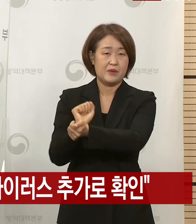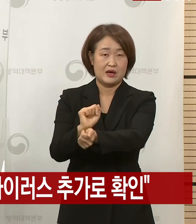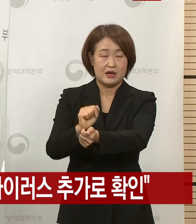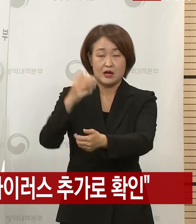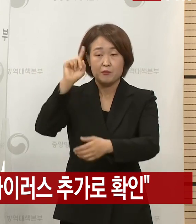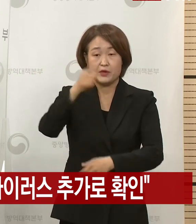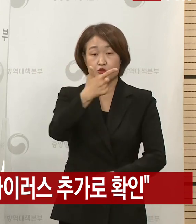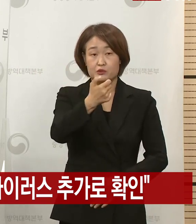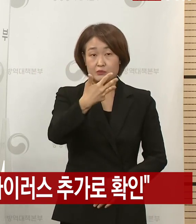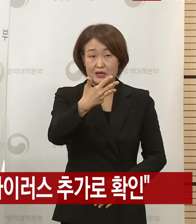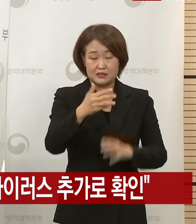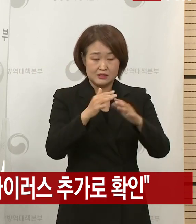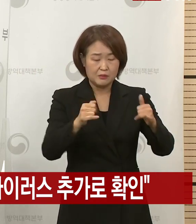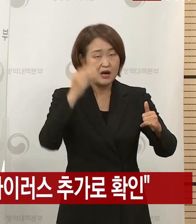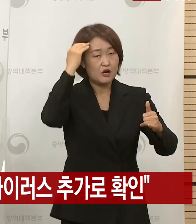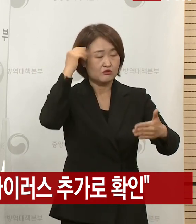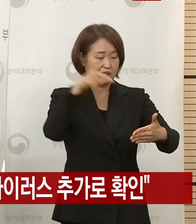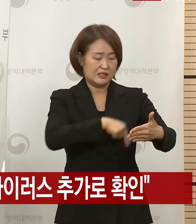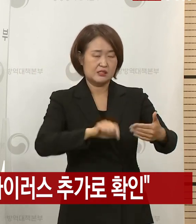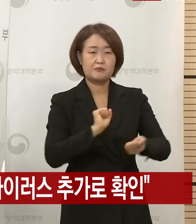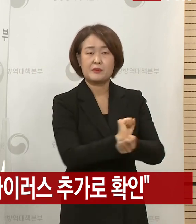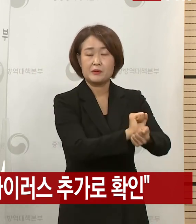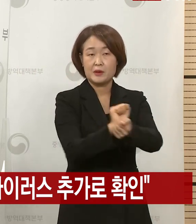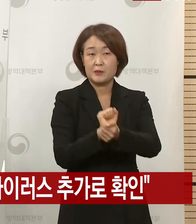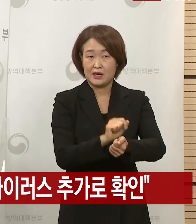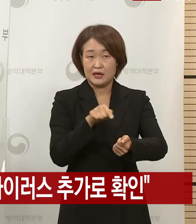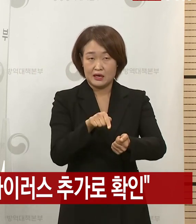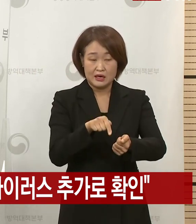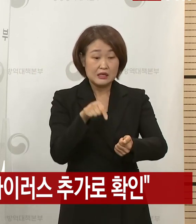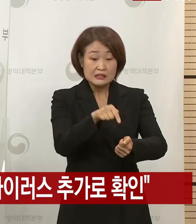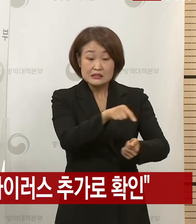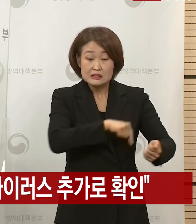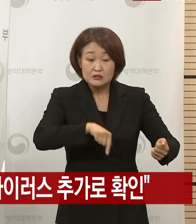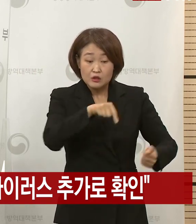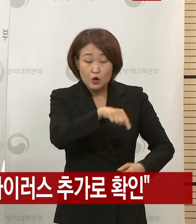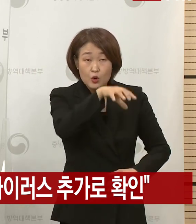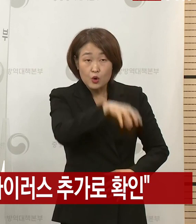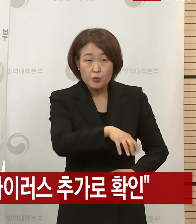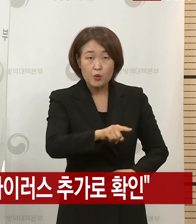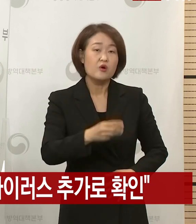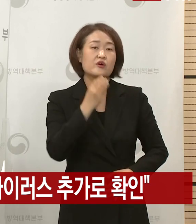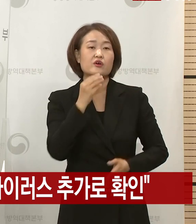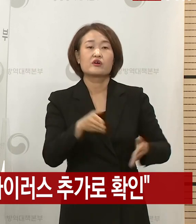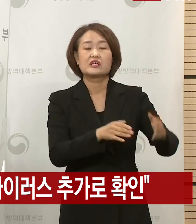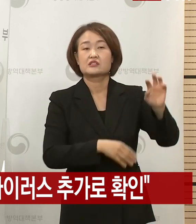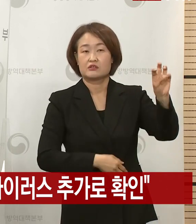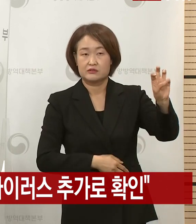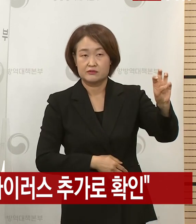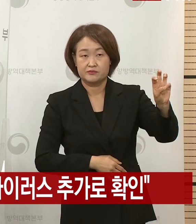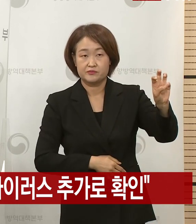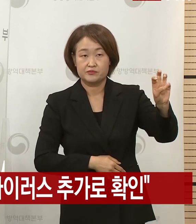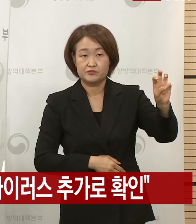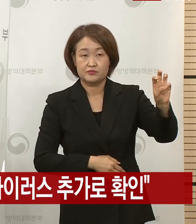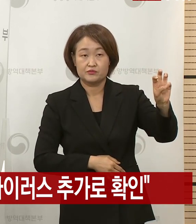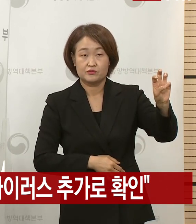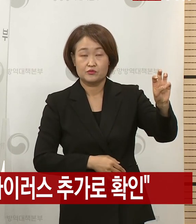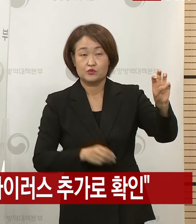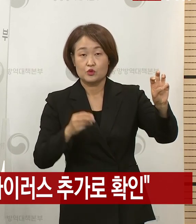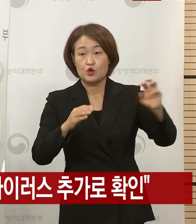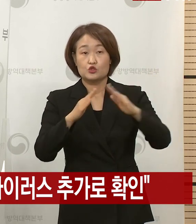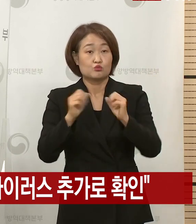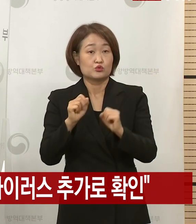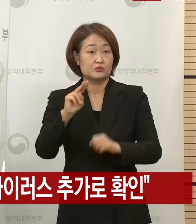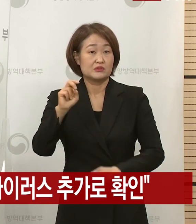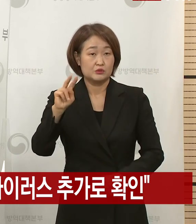168명은 국내 감염 사례였으며 국내 감염자들의 신고 지역은 경기가 30건, 전북